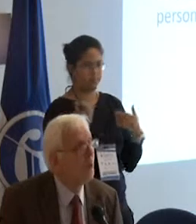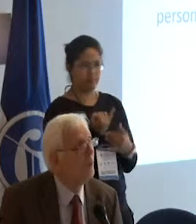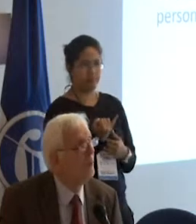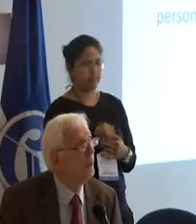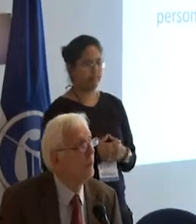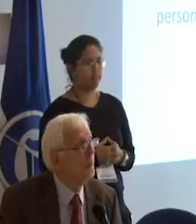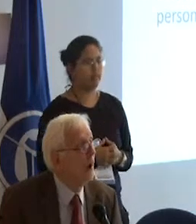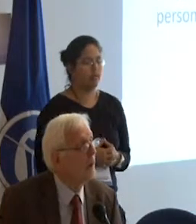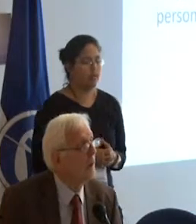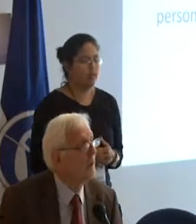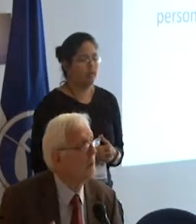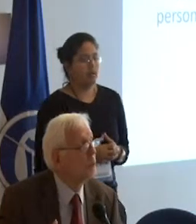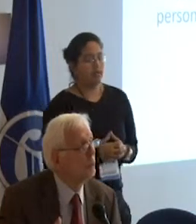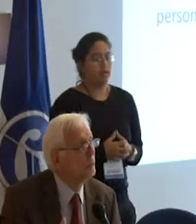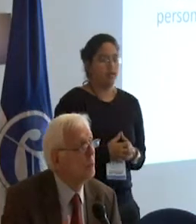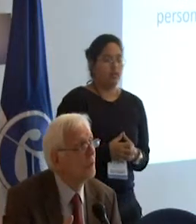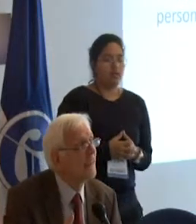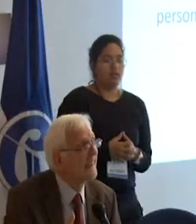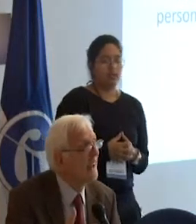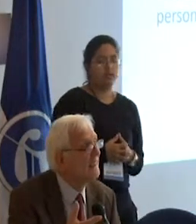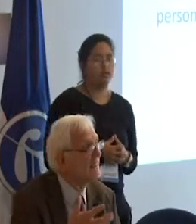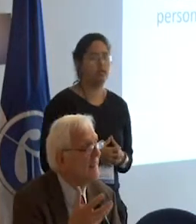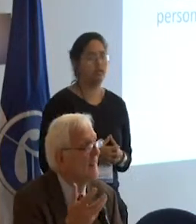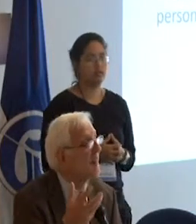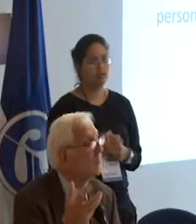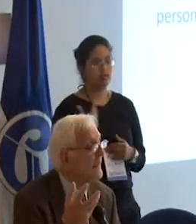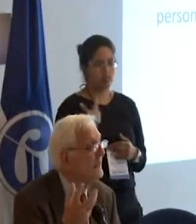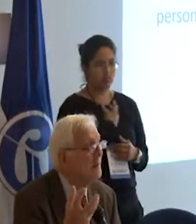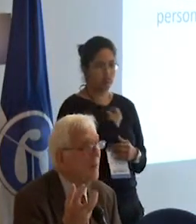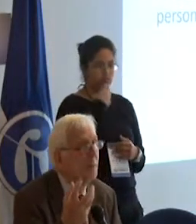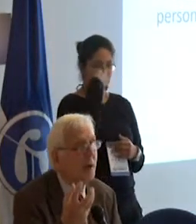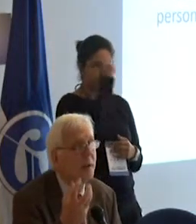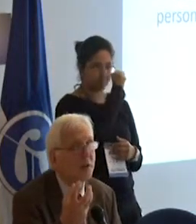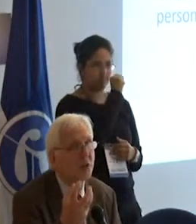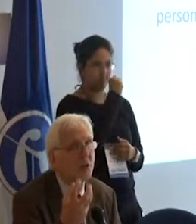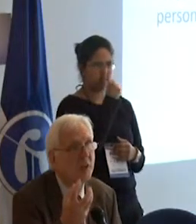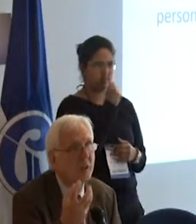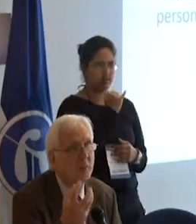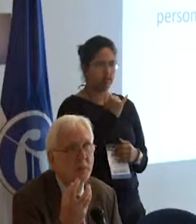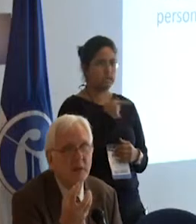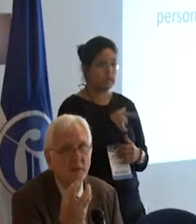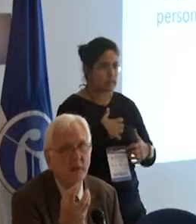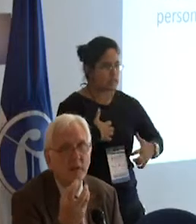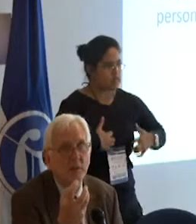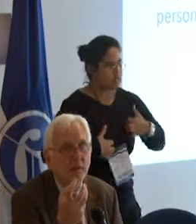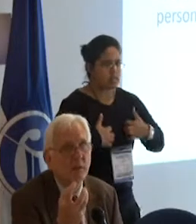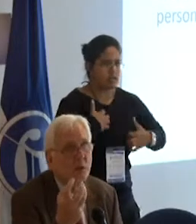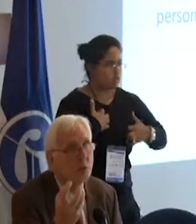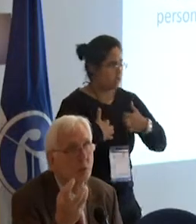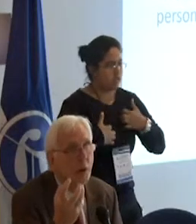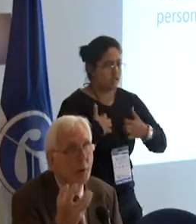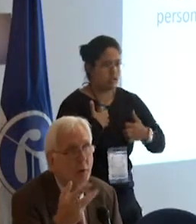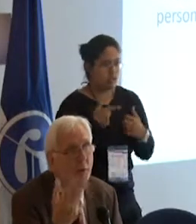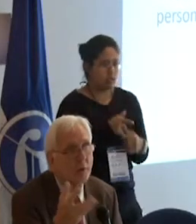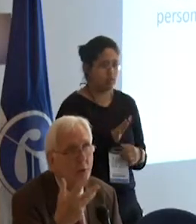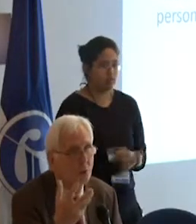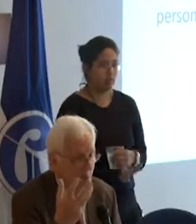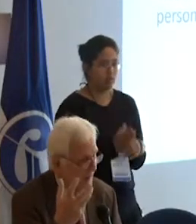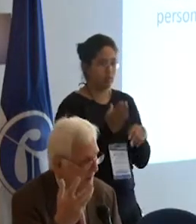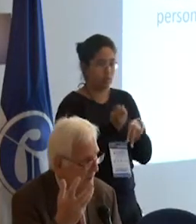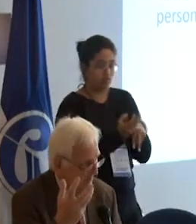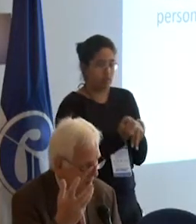Entonces, lo que podemos notar es que este temor, este pánico que tienen los